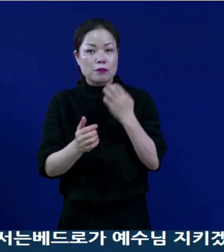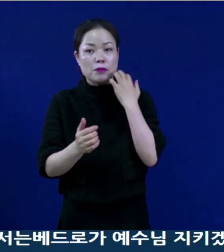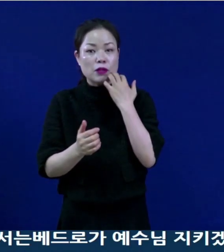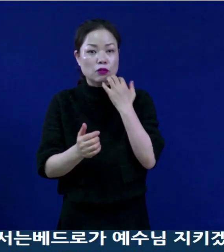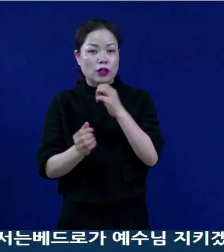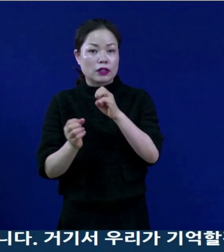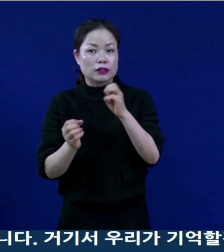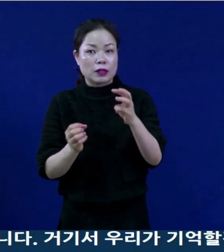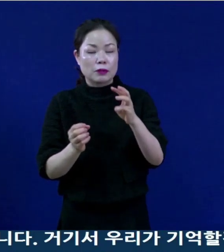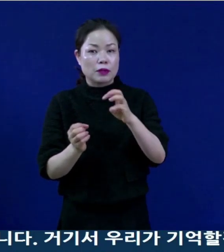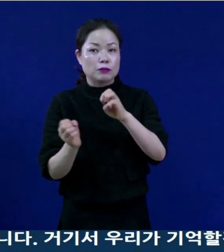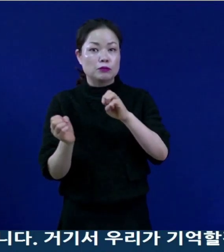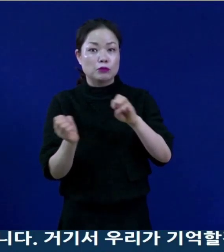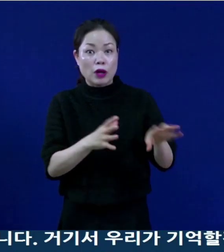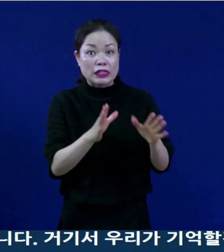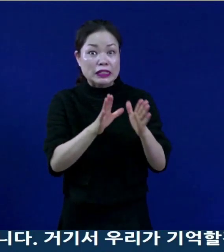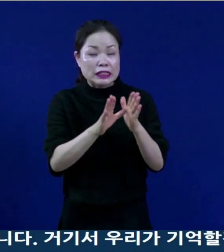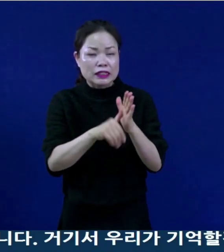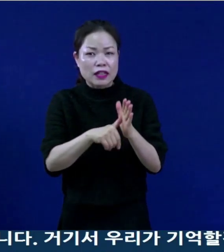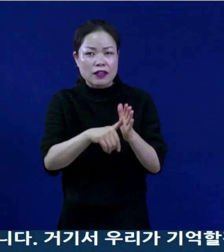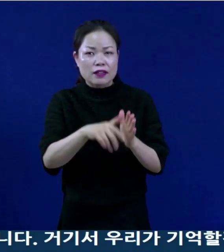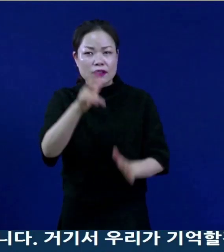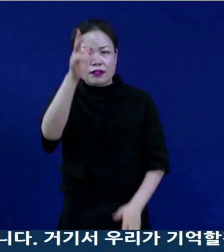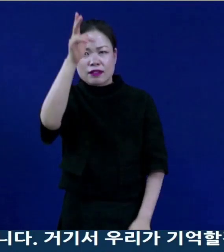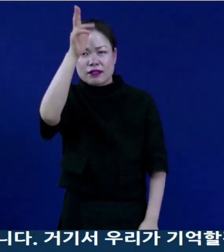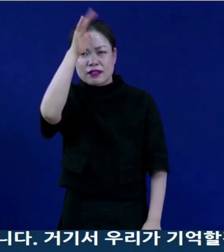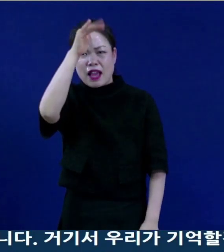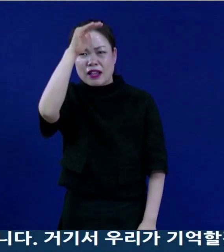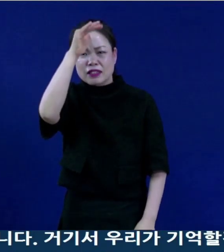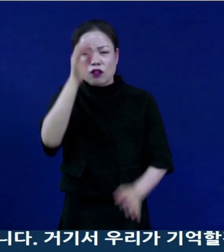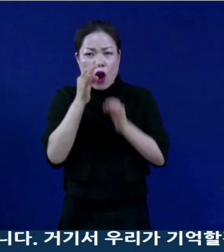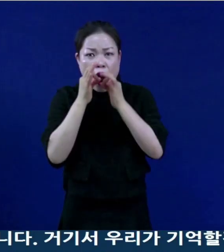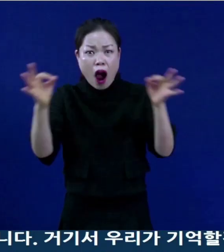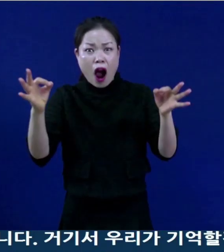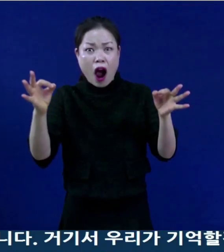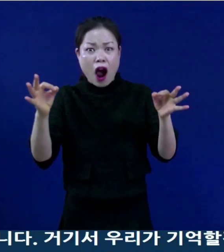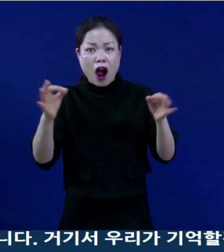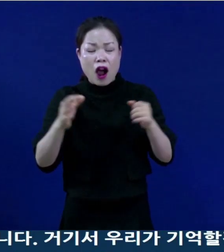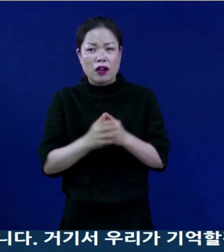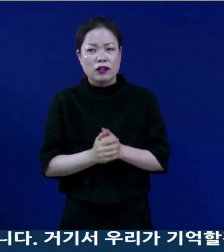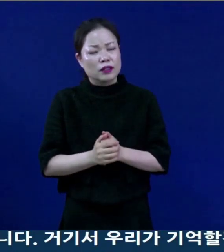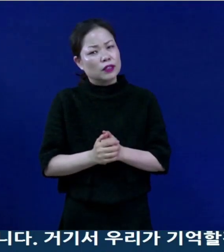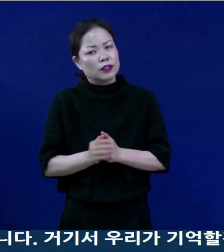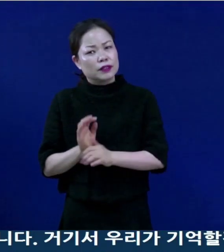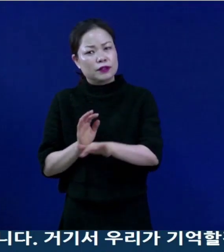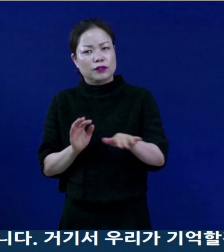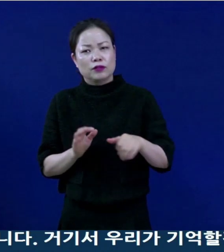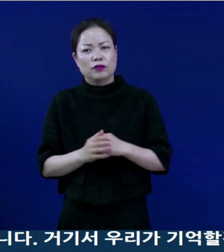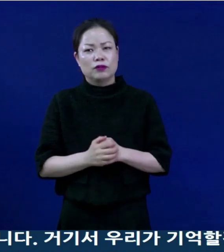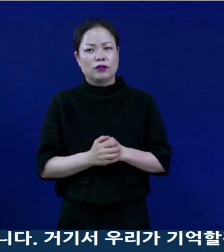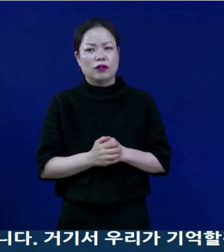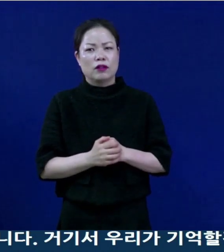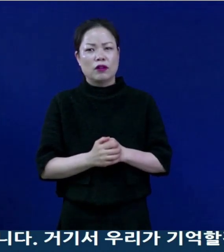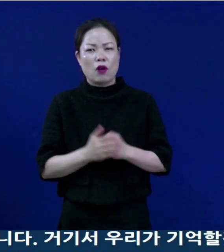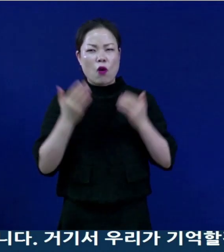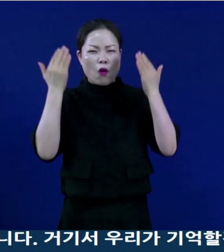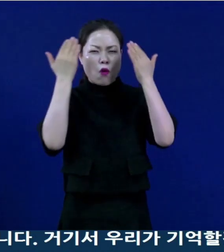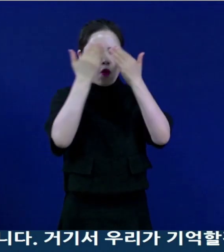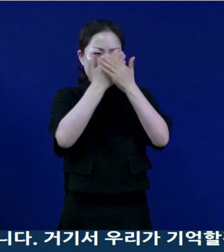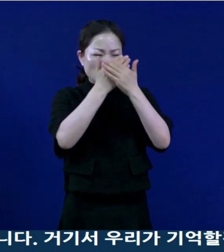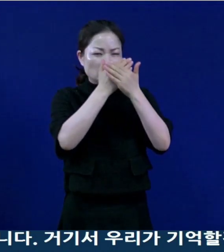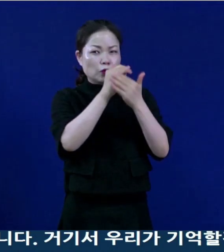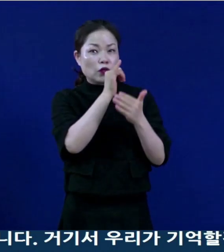부인하자마자 닭이 우는. 그러니까 이걸 보면요, 우리가 참 어둠